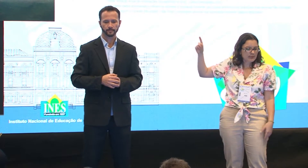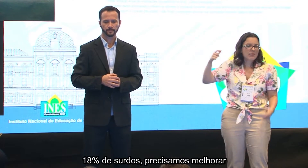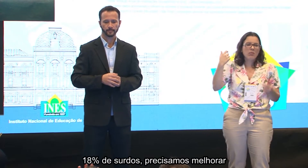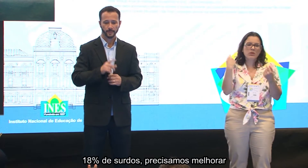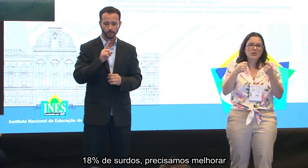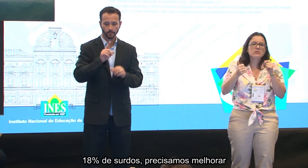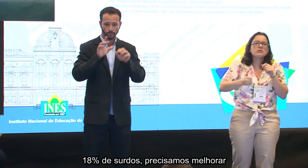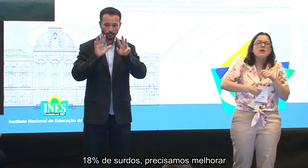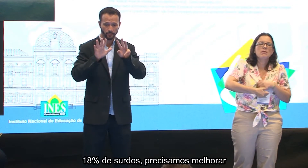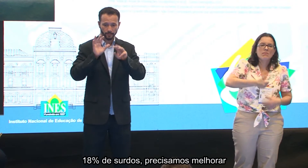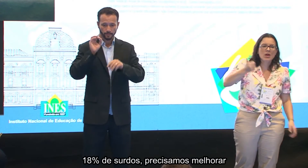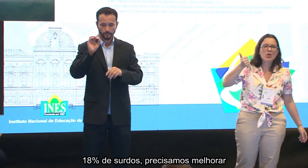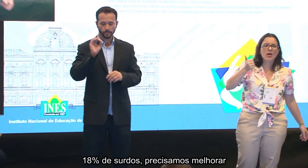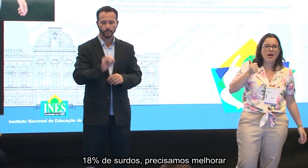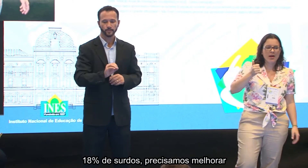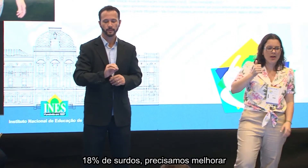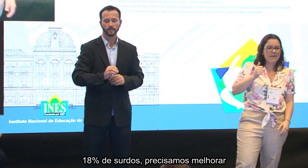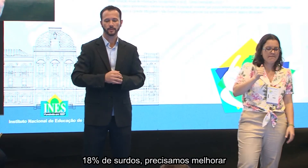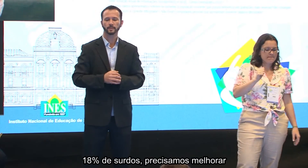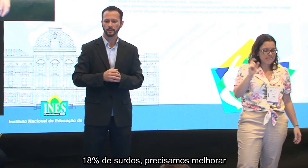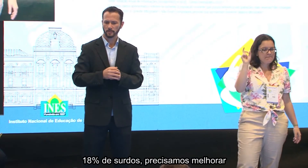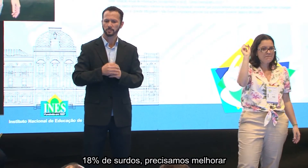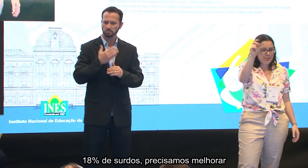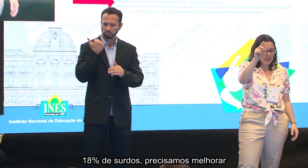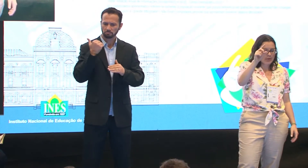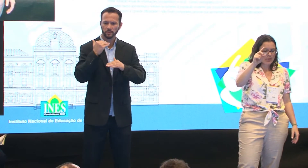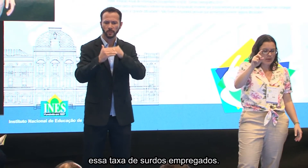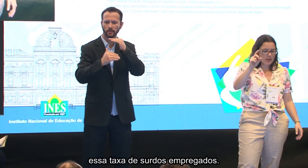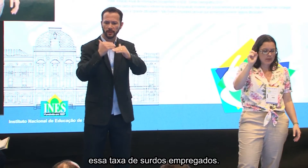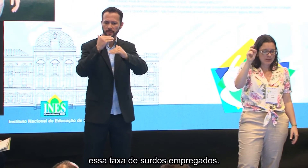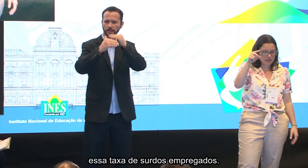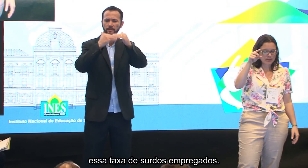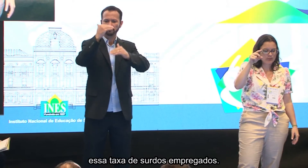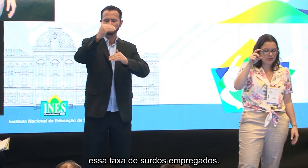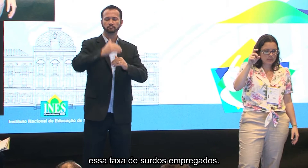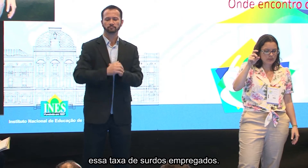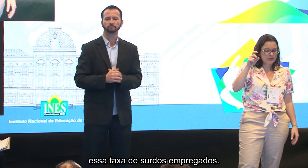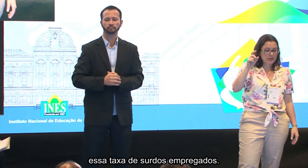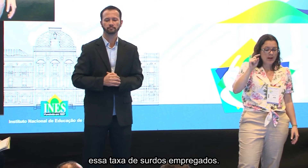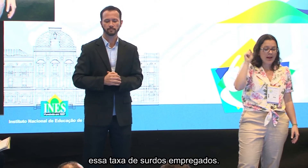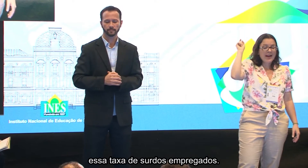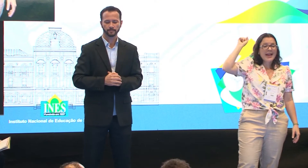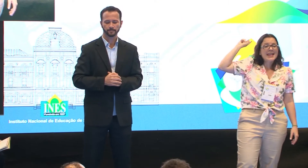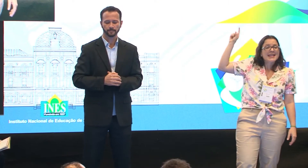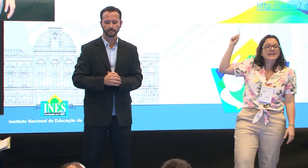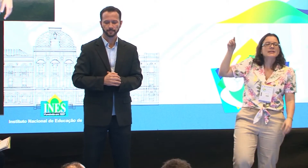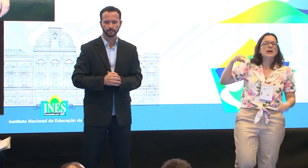– 18% de surdos, precisamos melhorar essa taxa de surdos empregados.